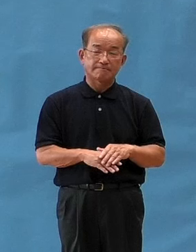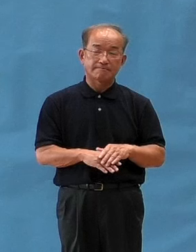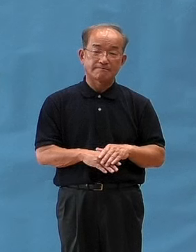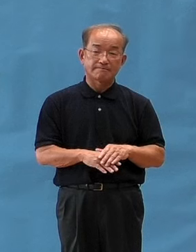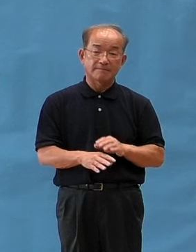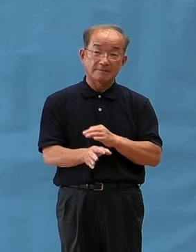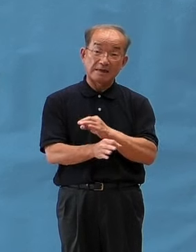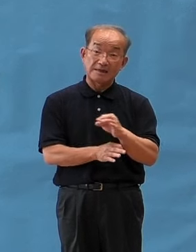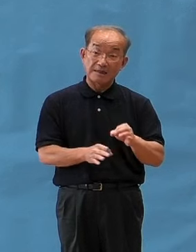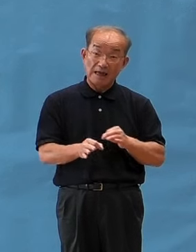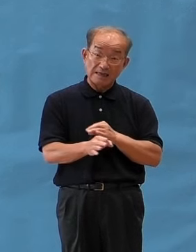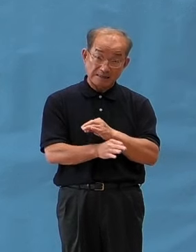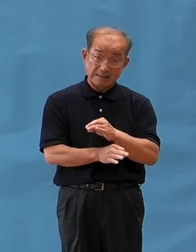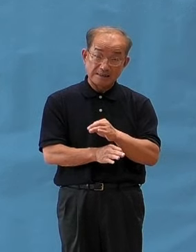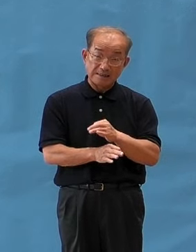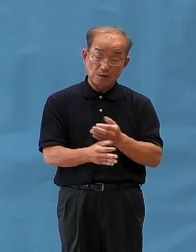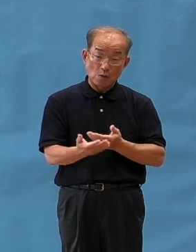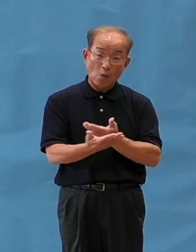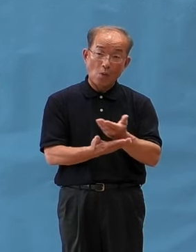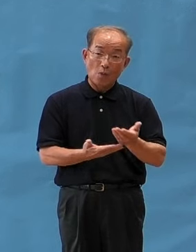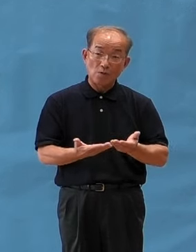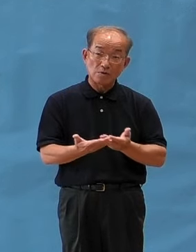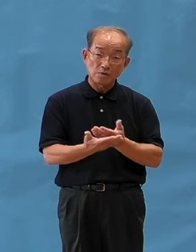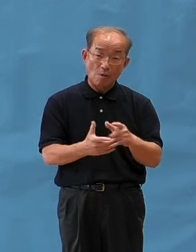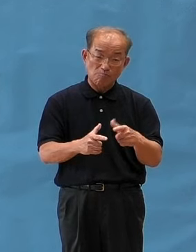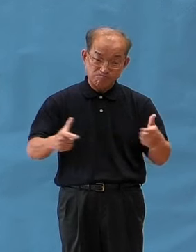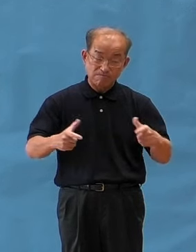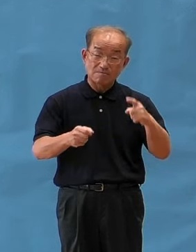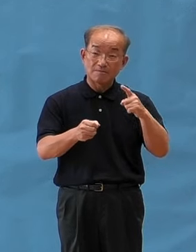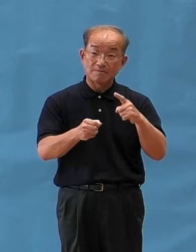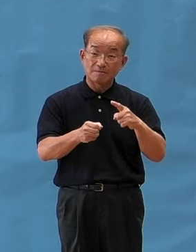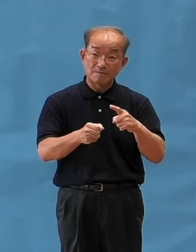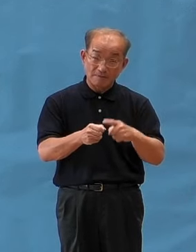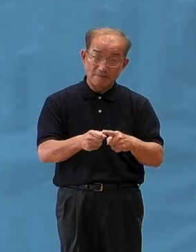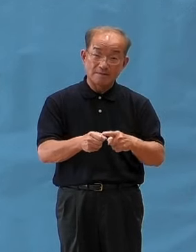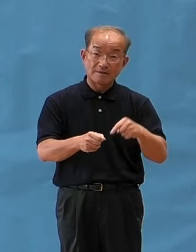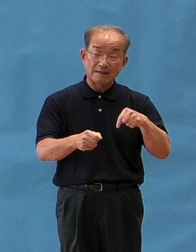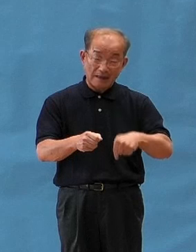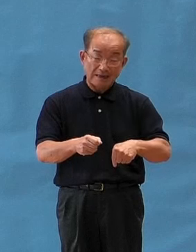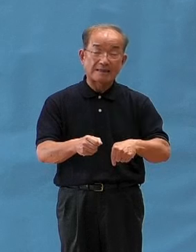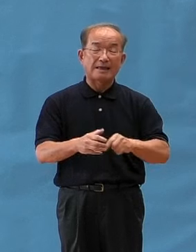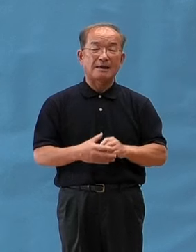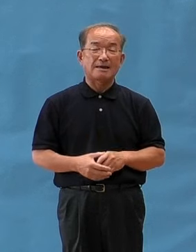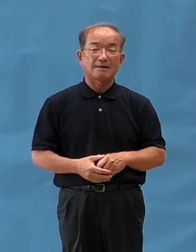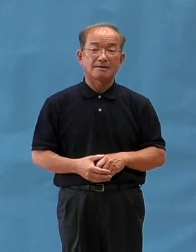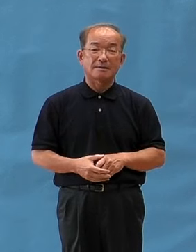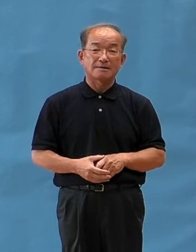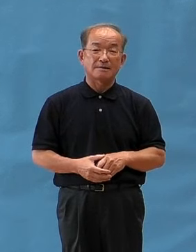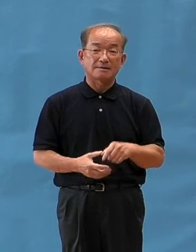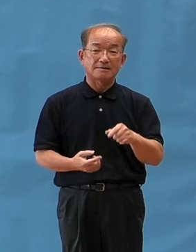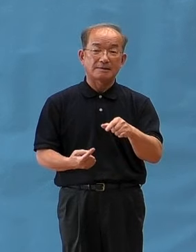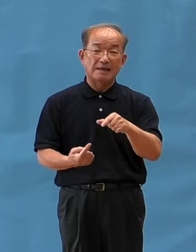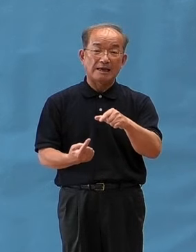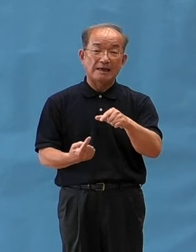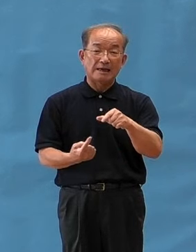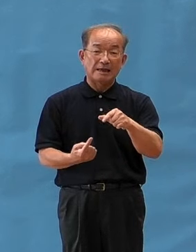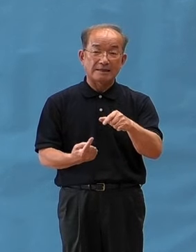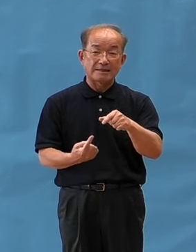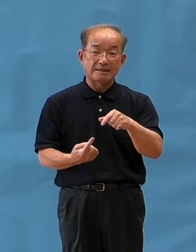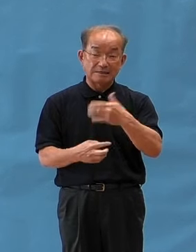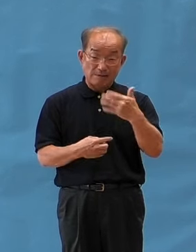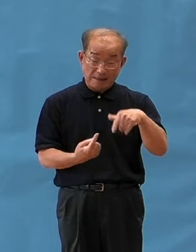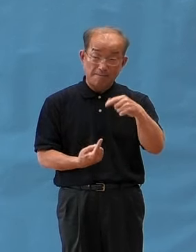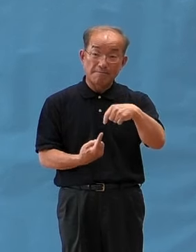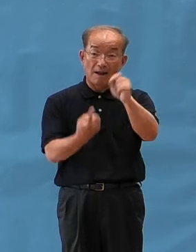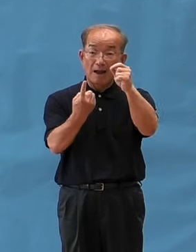経済交流を活発化していこうというふうな一連の流れがありまして、それの中で我々選ばれたという経緯もあ